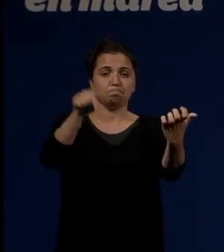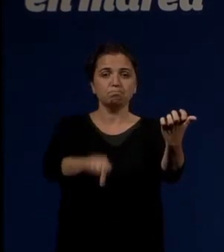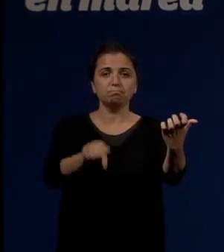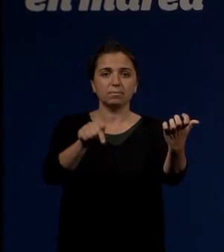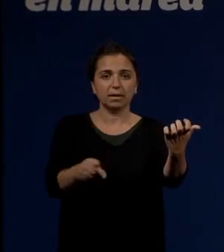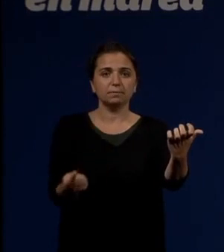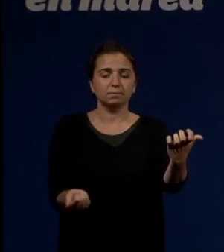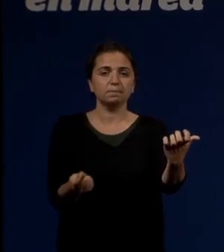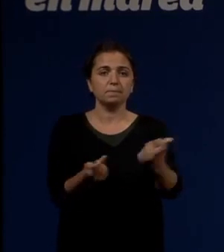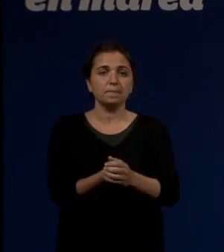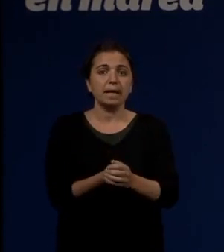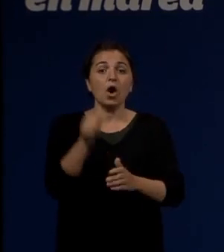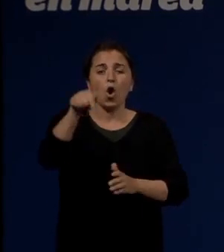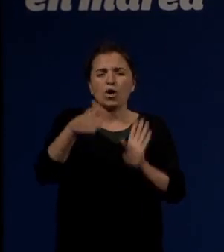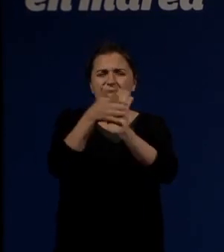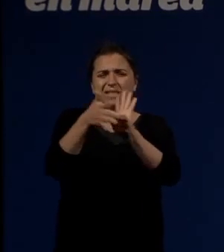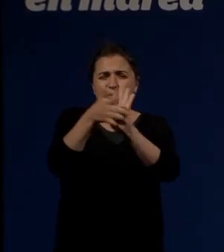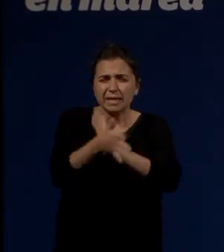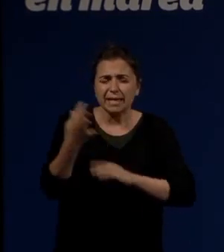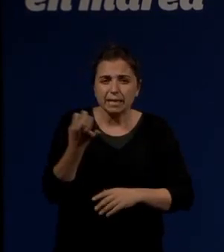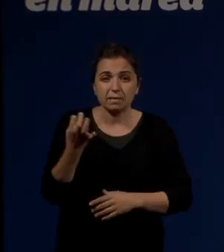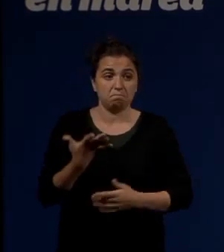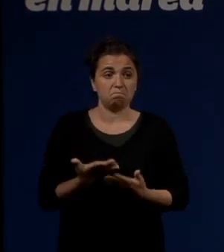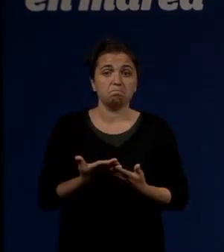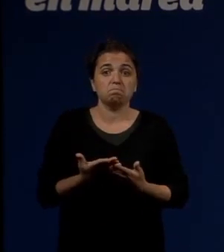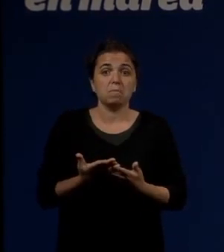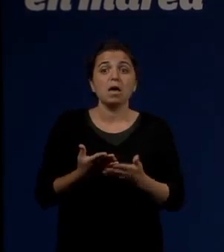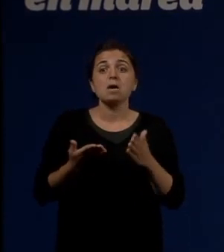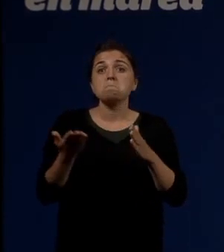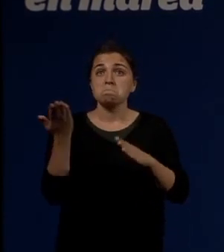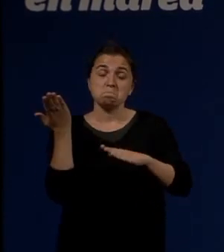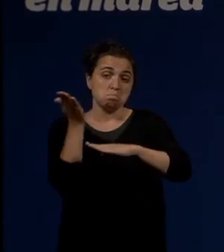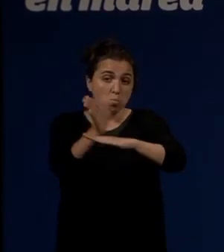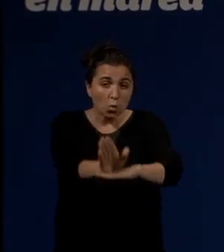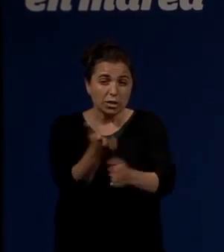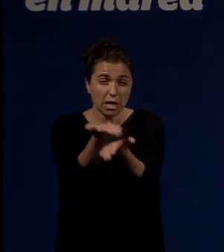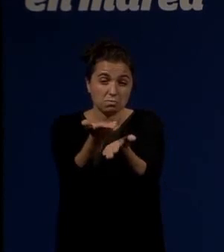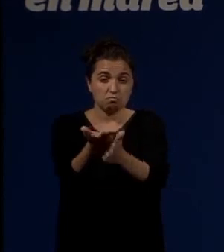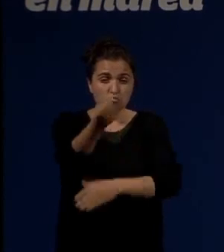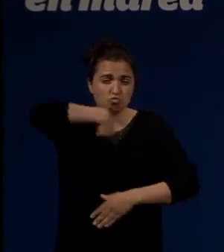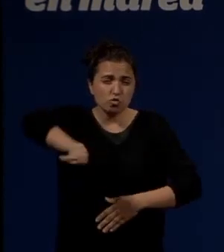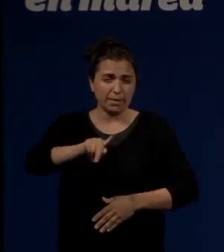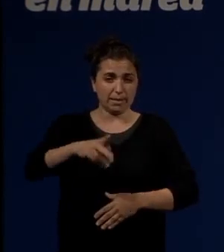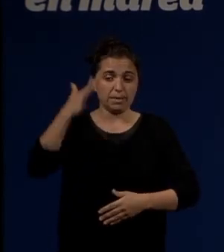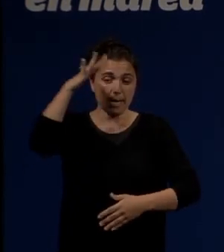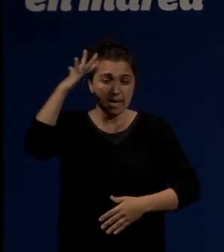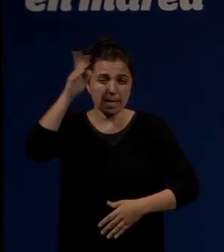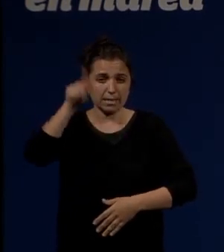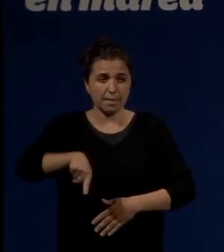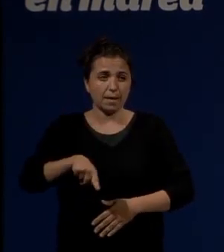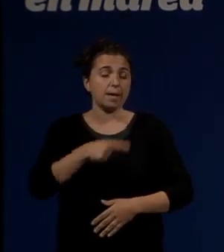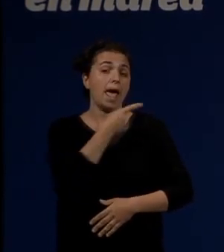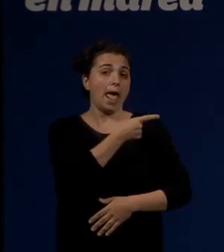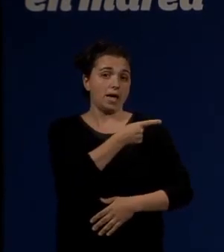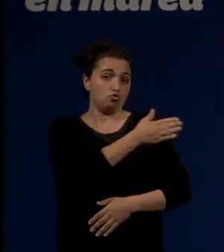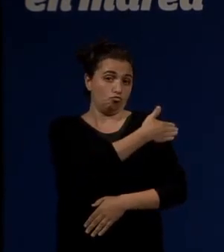a explicar hoxe, as nosas propostas, as nosas ideas, que son eles os que de verdade vos las van